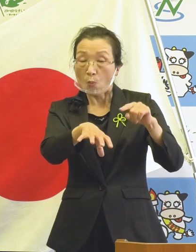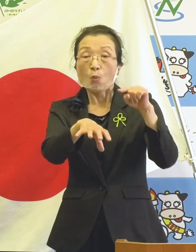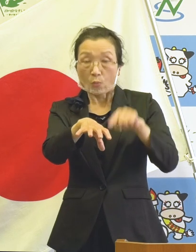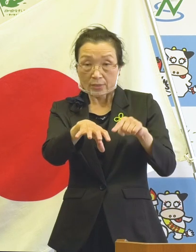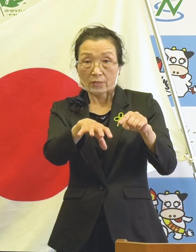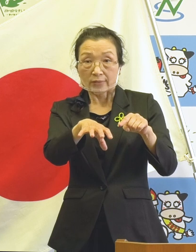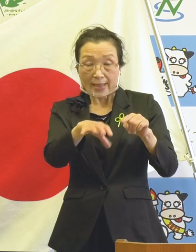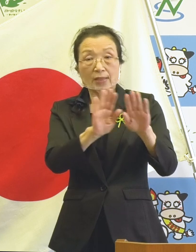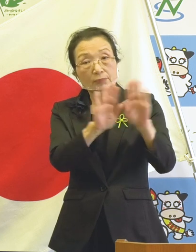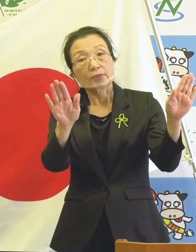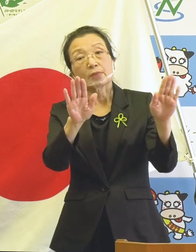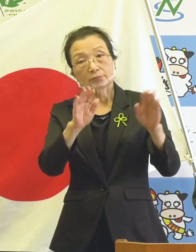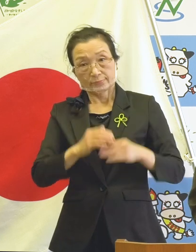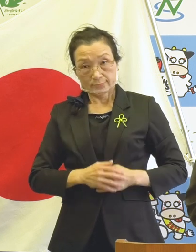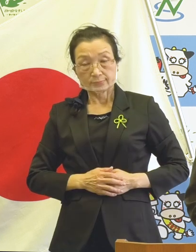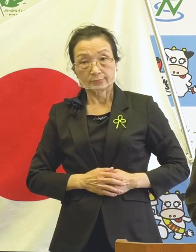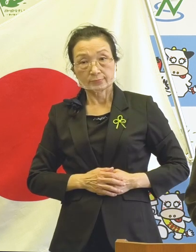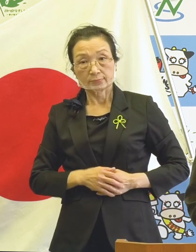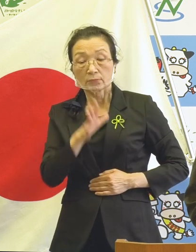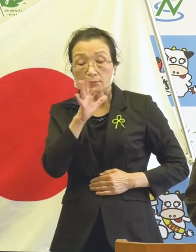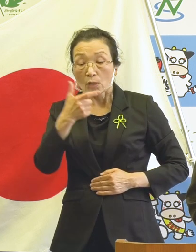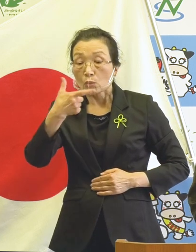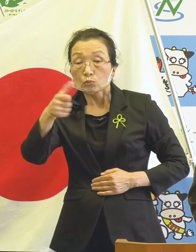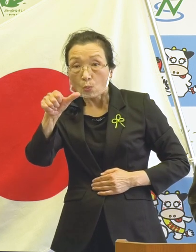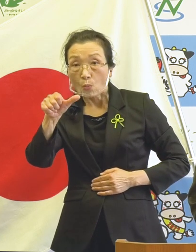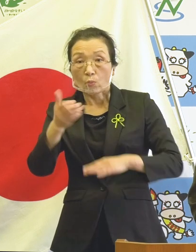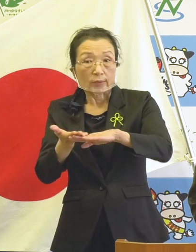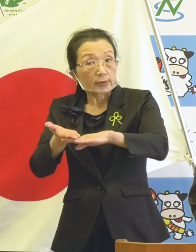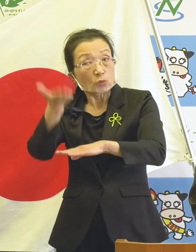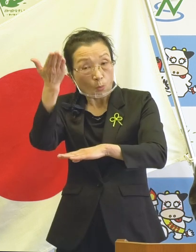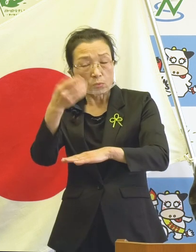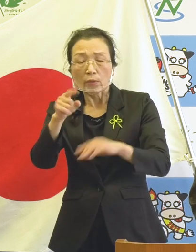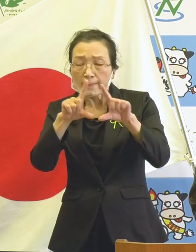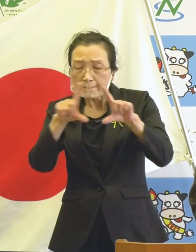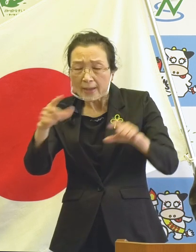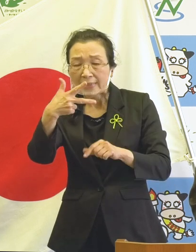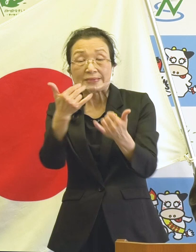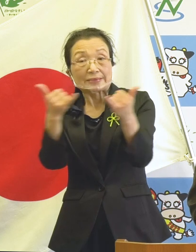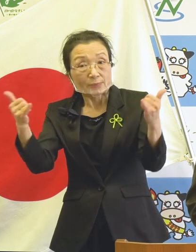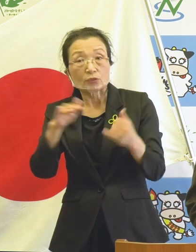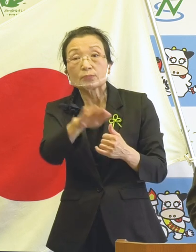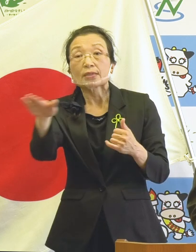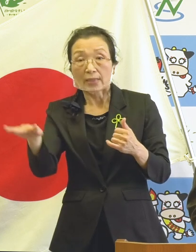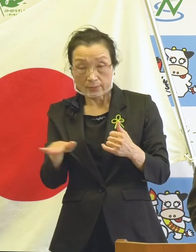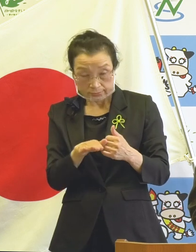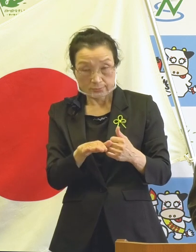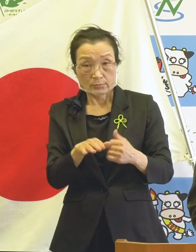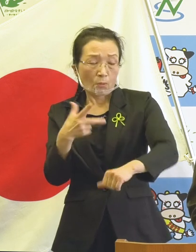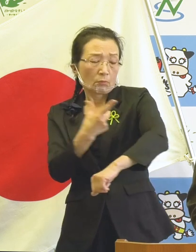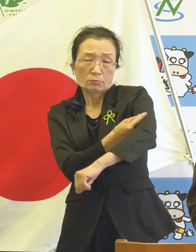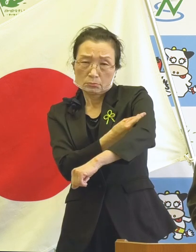西那須の会場で始まります。65歳以上の一般市民の方へのワクチン接種です